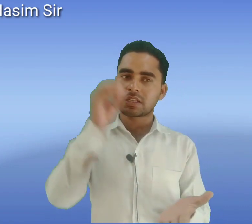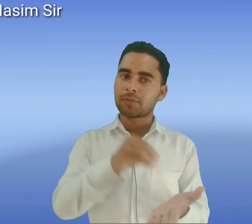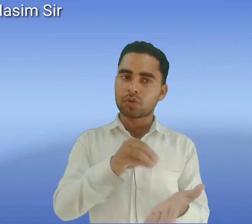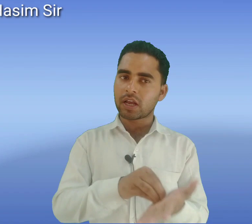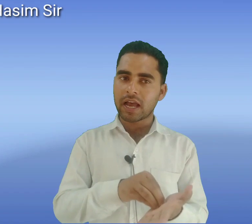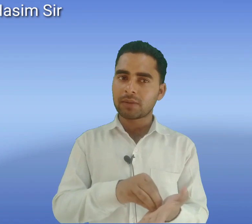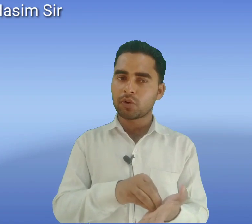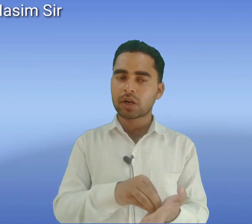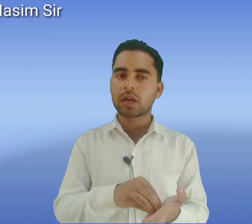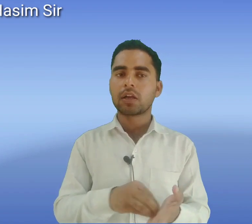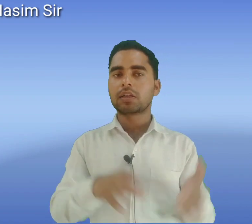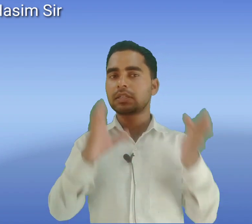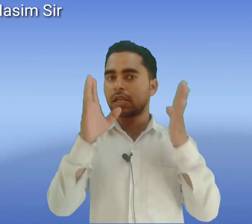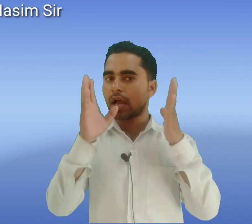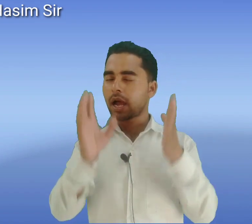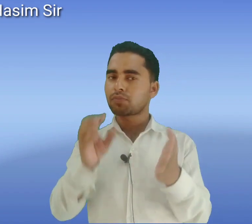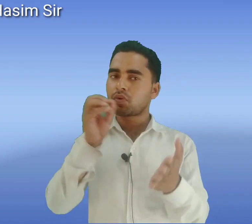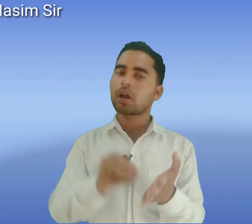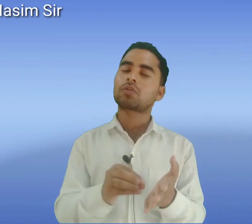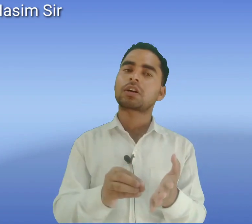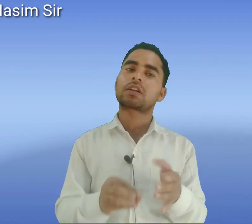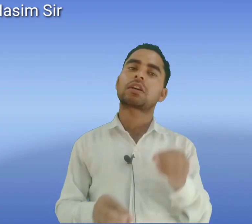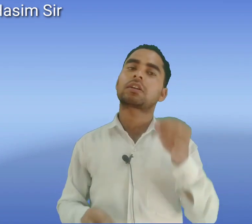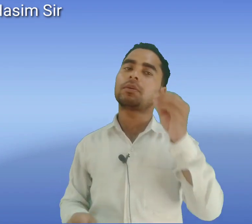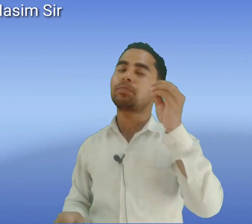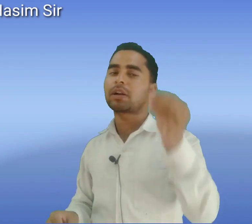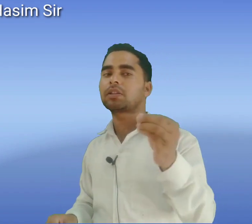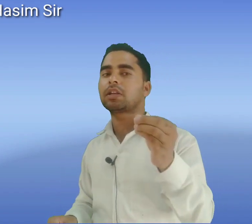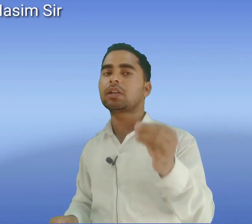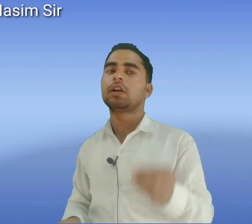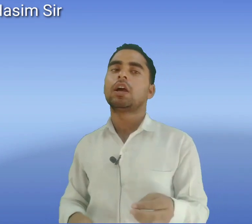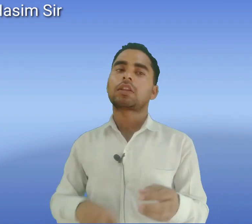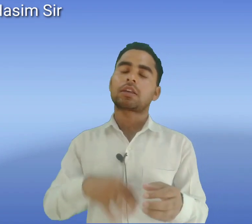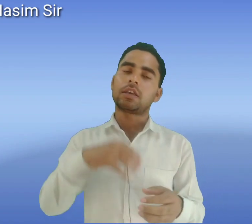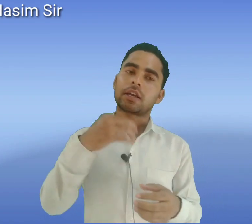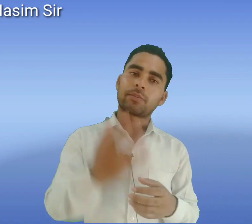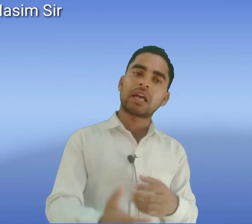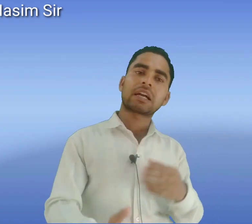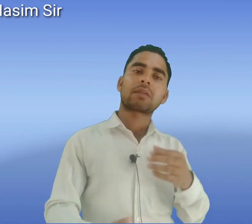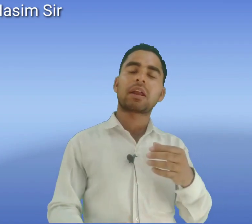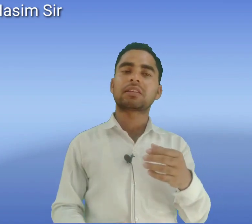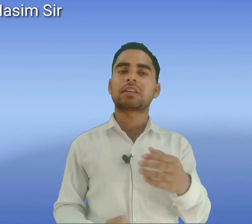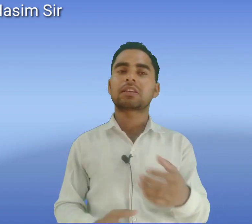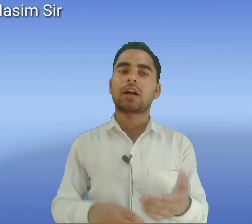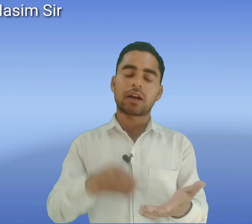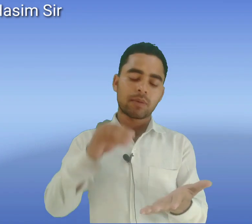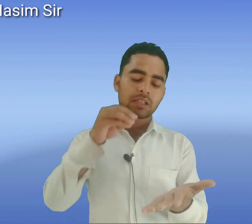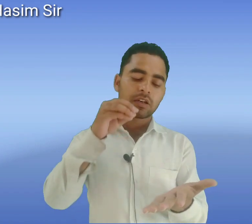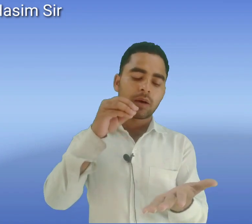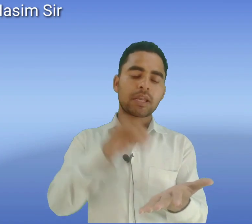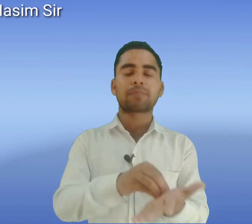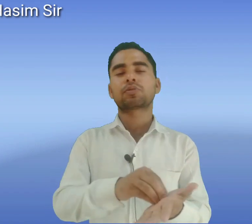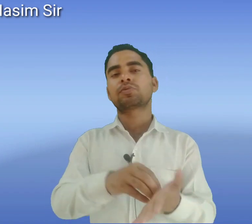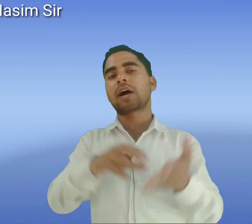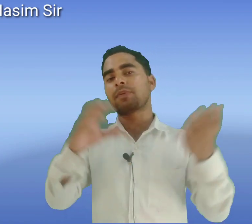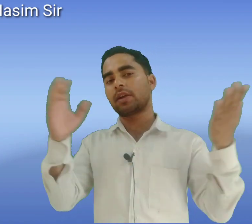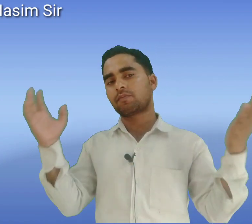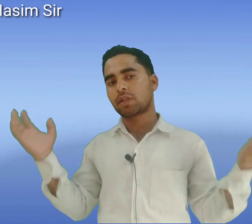वह एग्जाम तो हर हाल में होगा इसीलिए आप थोड़ा-थोड़ा करके पढ़ते रहिए ताकि एक बार अगर मान लीजिए कि अगर वाले जो अभी आप चुपचाप है